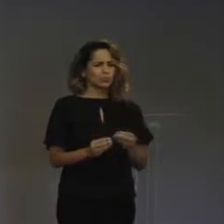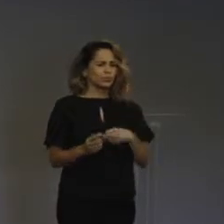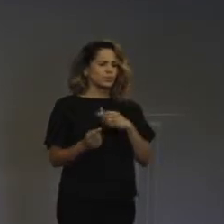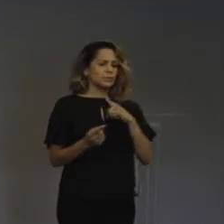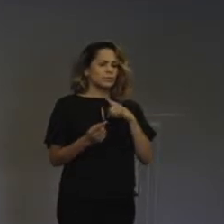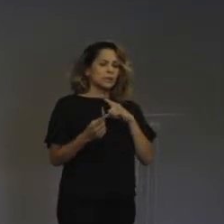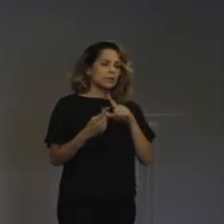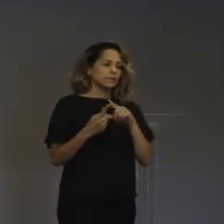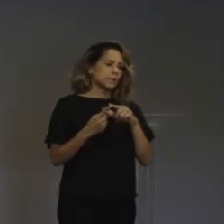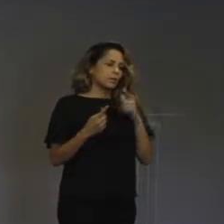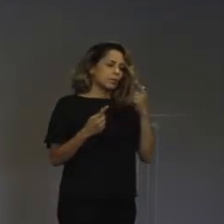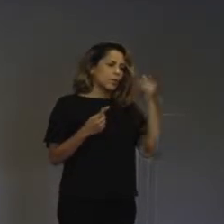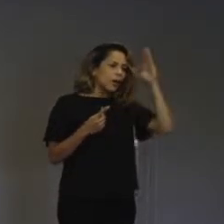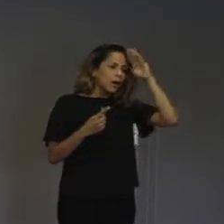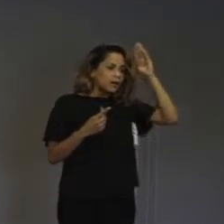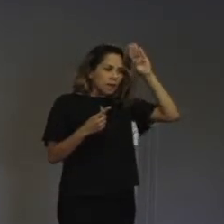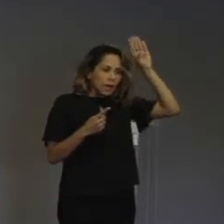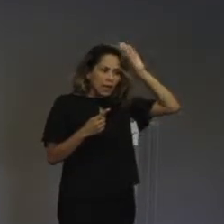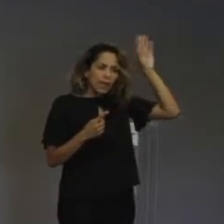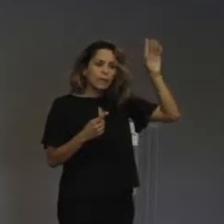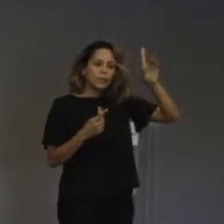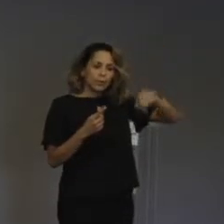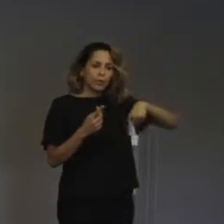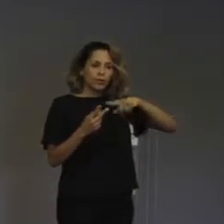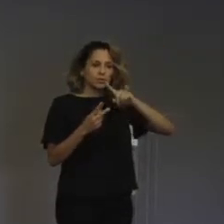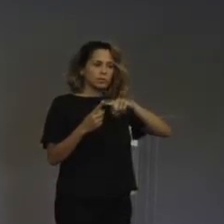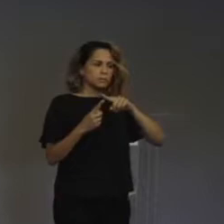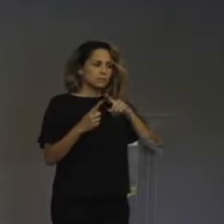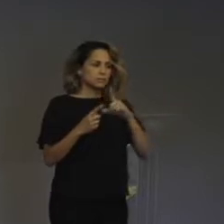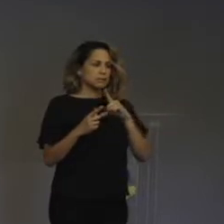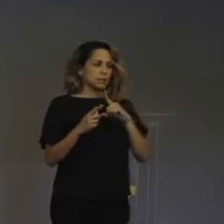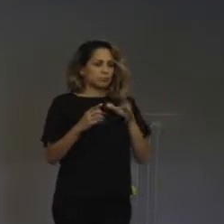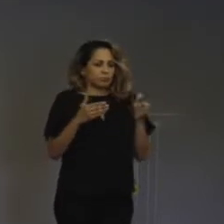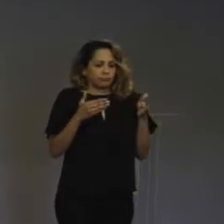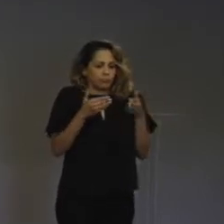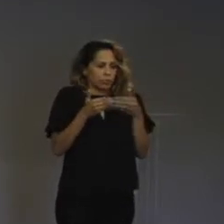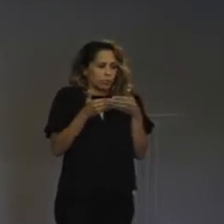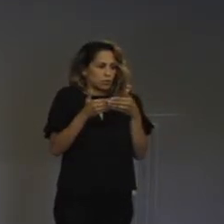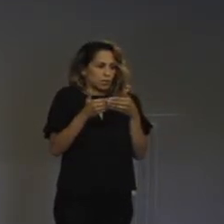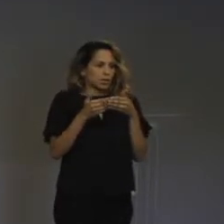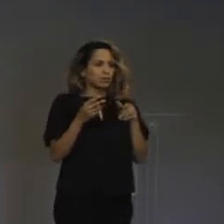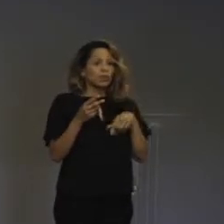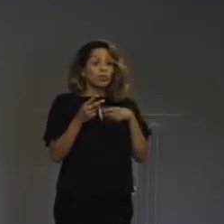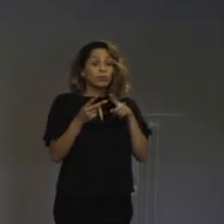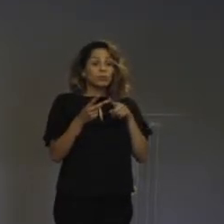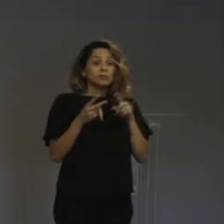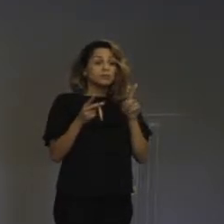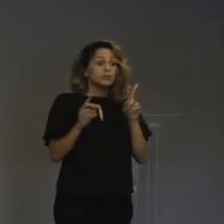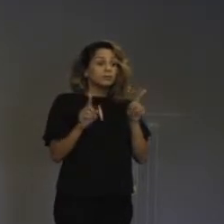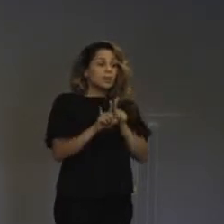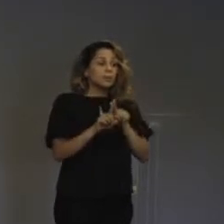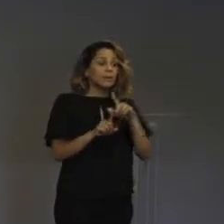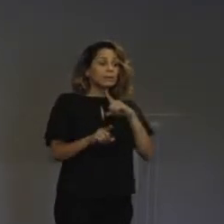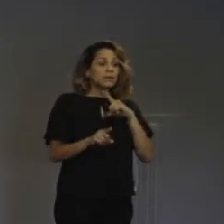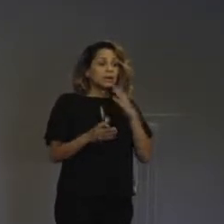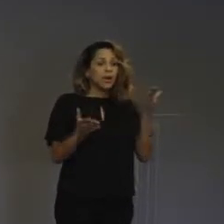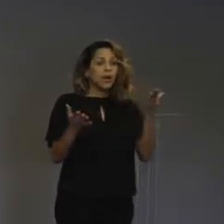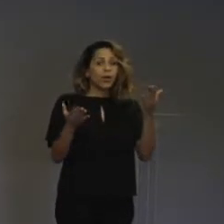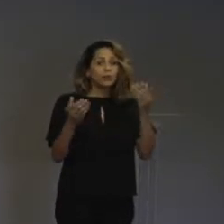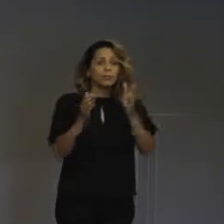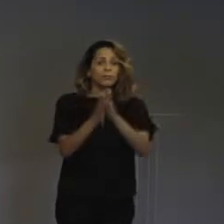tampouco quer contato, porque ela fica encastelada na sua torre de marfim, até aquela que está dizendo, pelo amor de Deus, olha só esse estudo